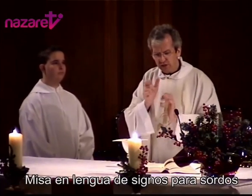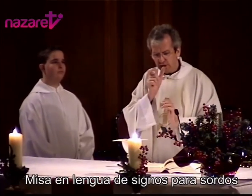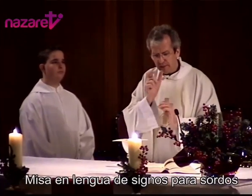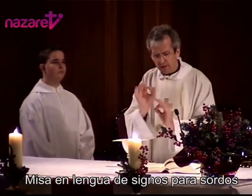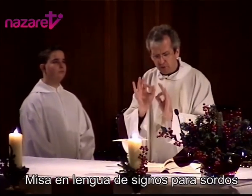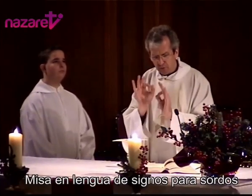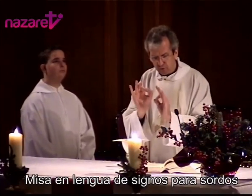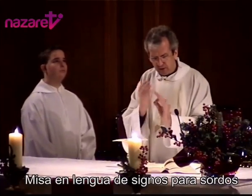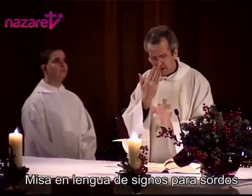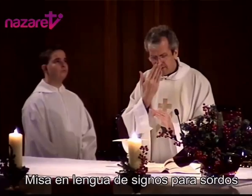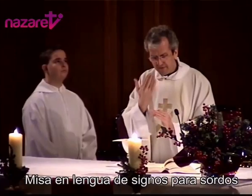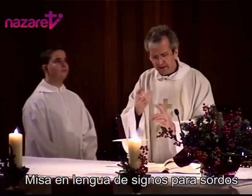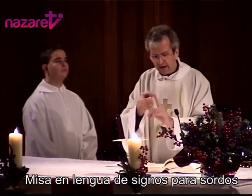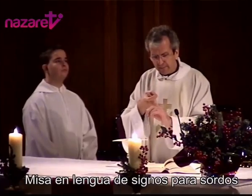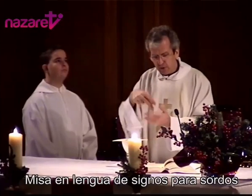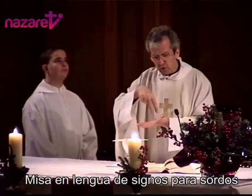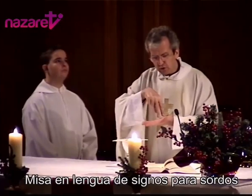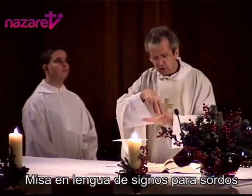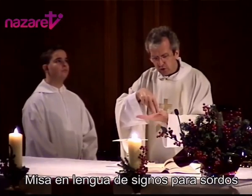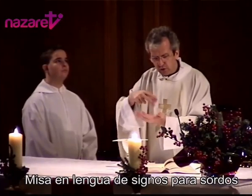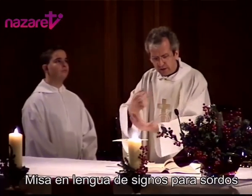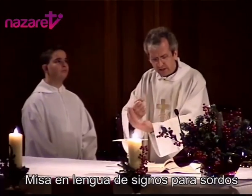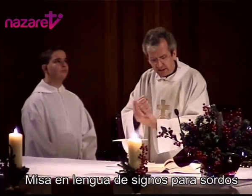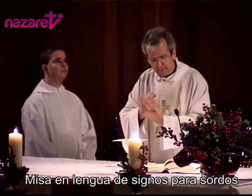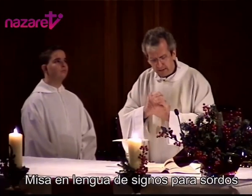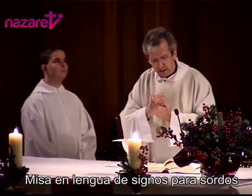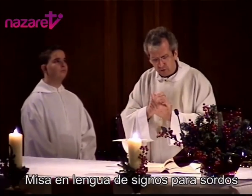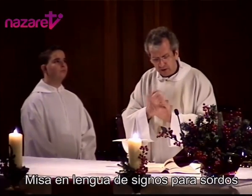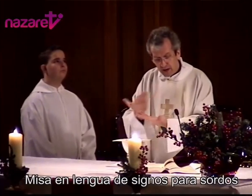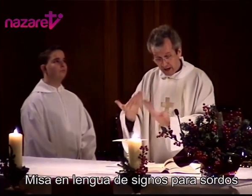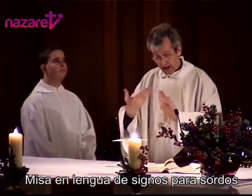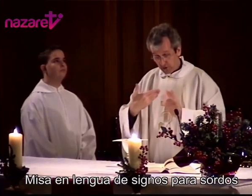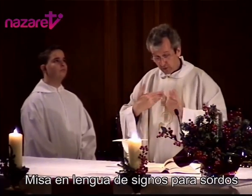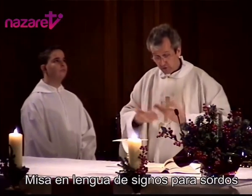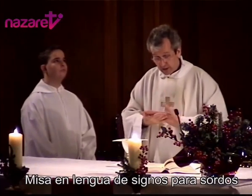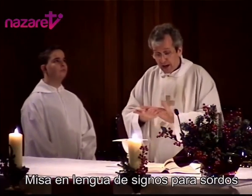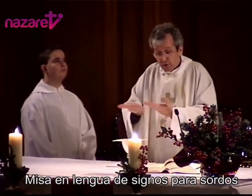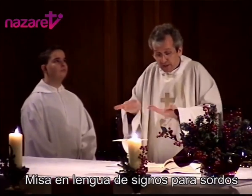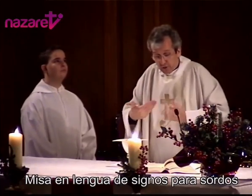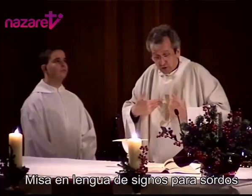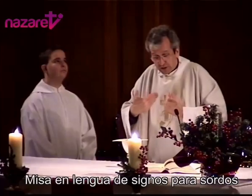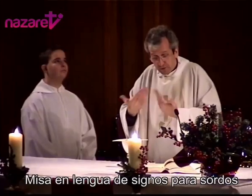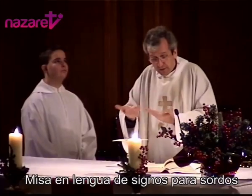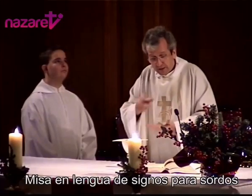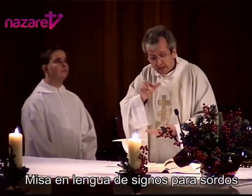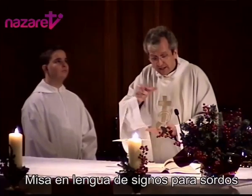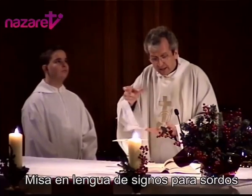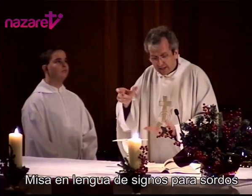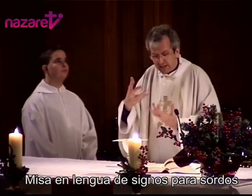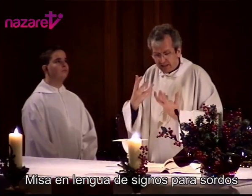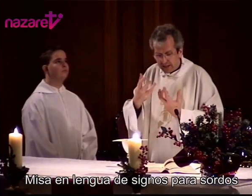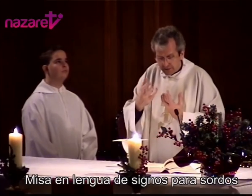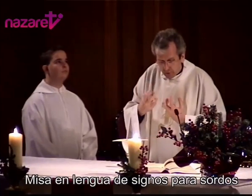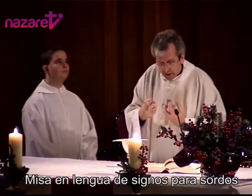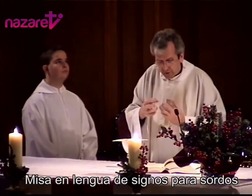el gesto y la palabra oportuna frente al hermano solo y desamparado. Ayúdanos a mostrarnos disponibles ante quien